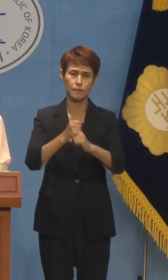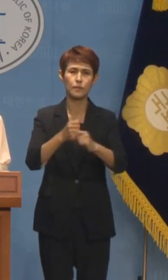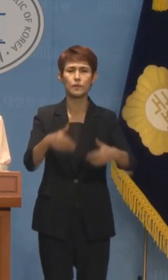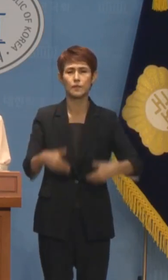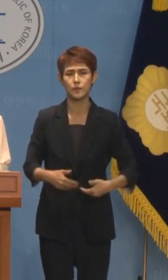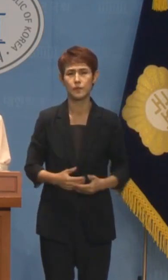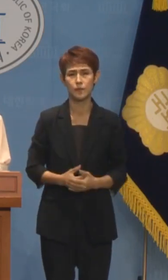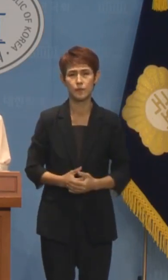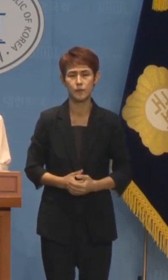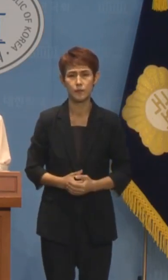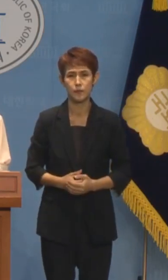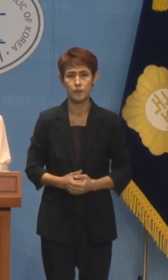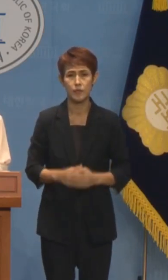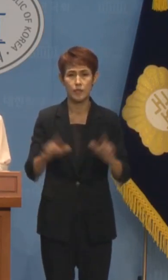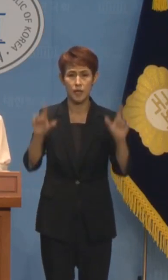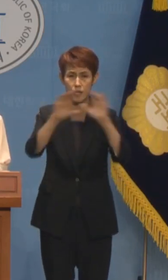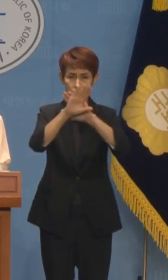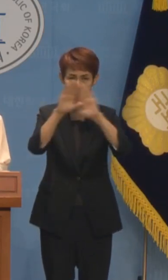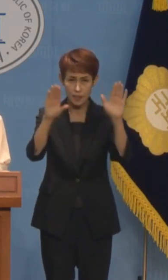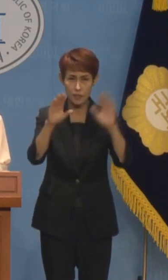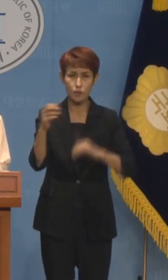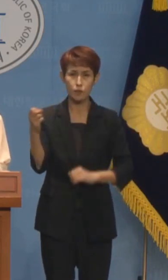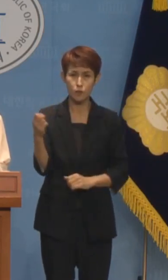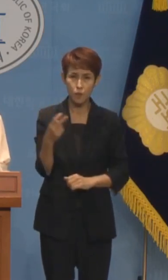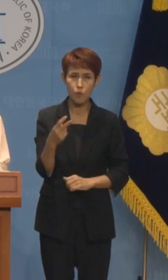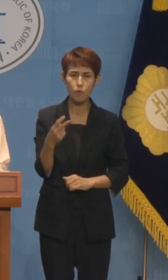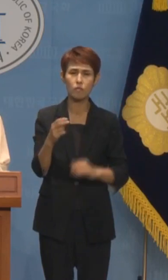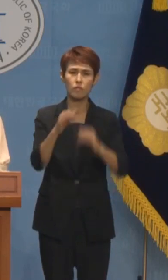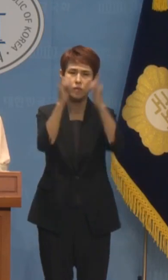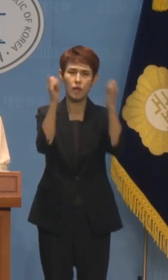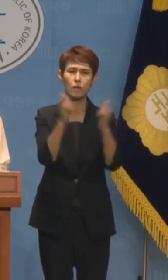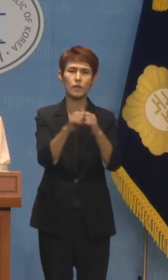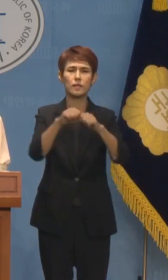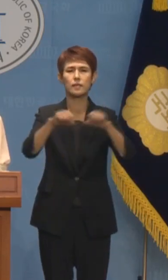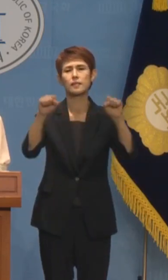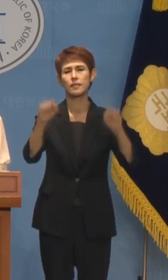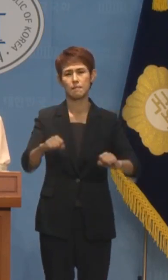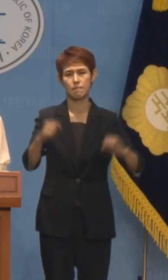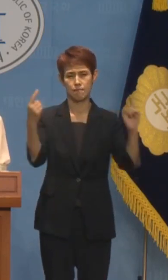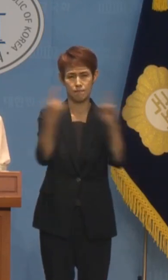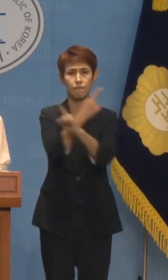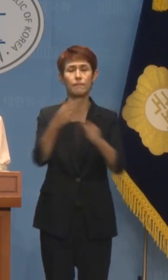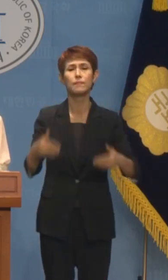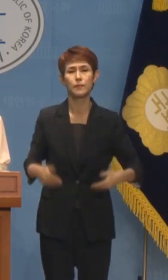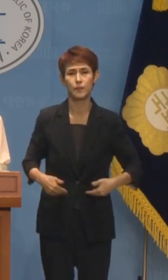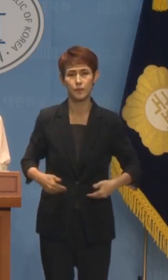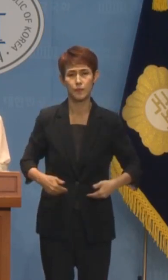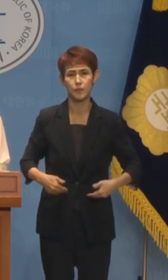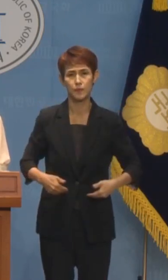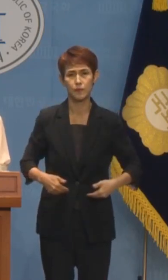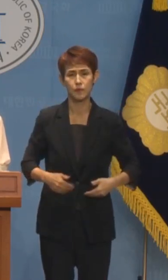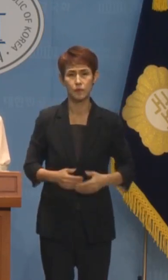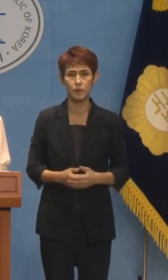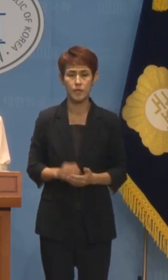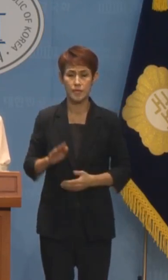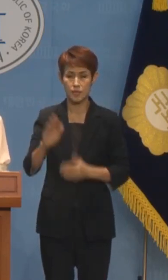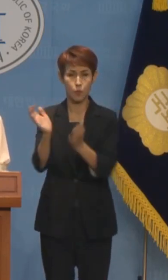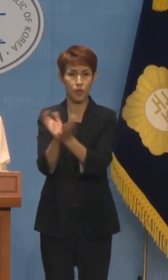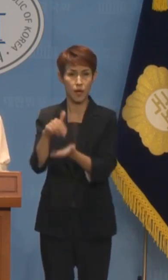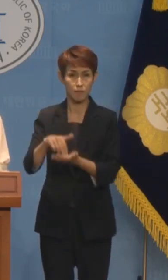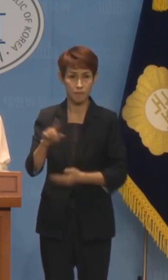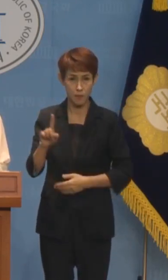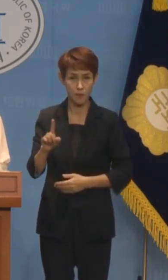합니다 기후뿐만 아니라 근본적인 사회 시스템을 함께 바꿔야 합니다 진보당은